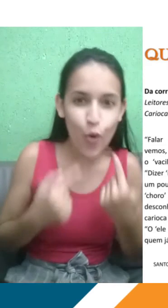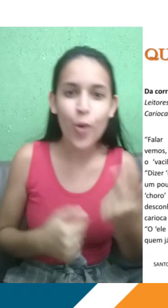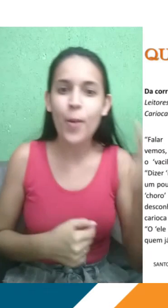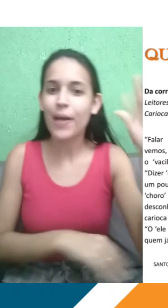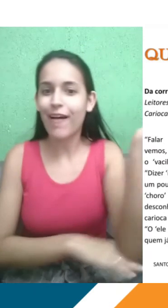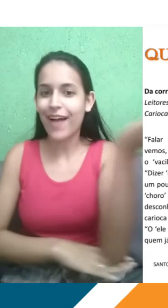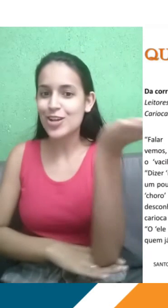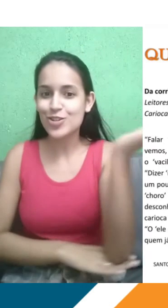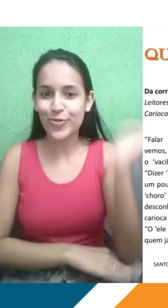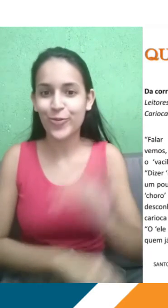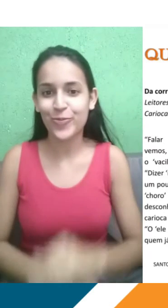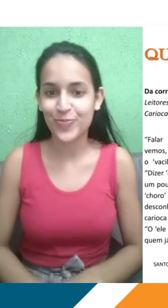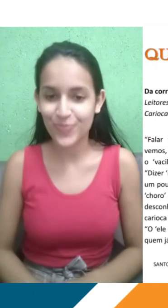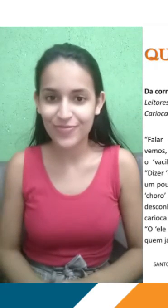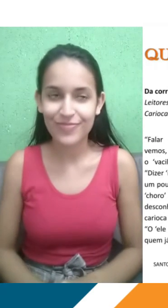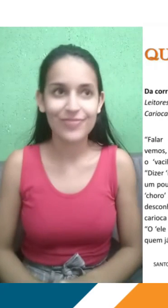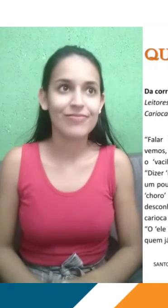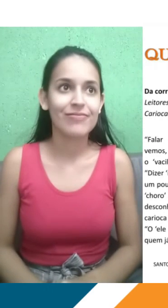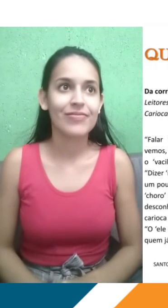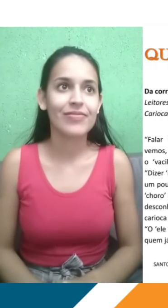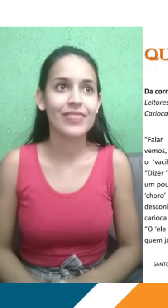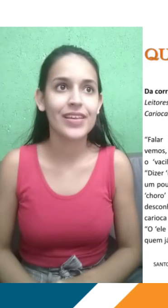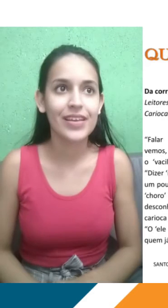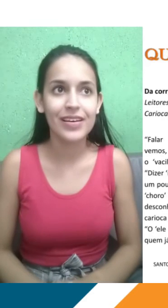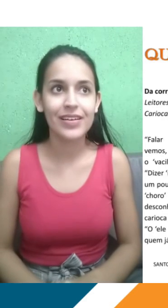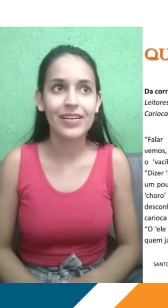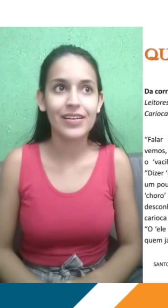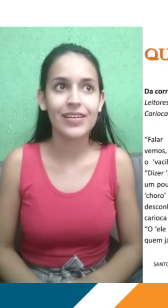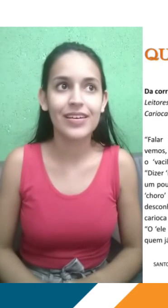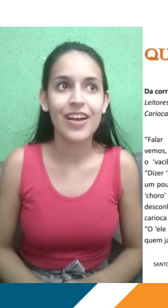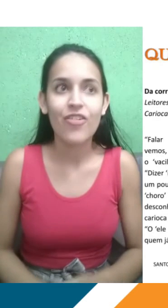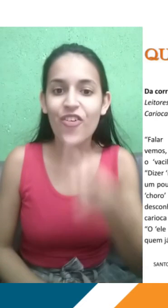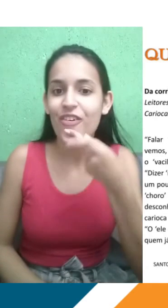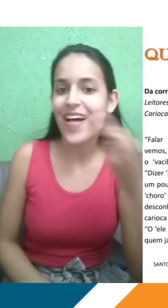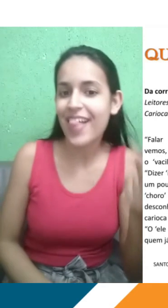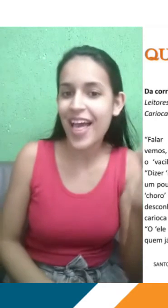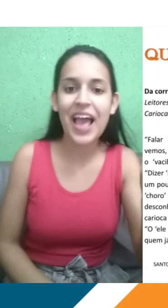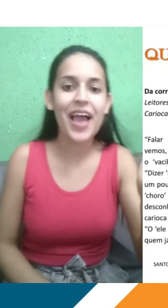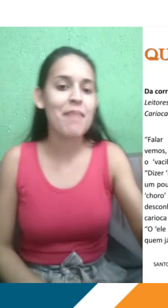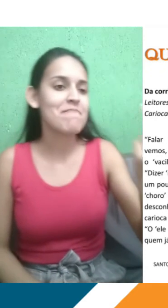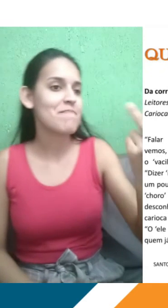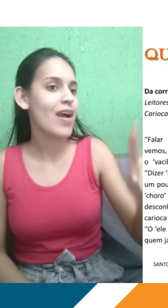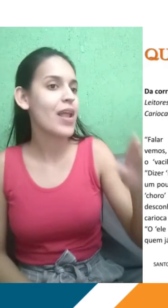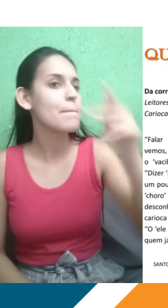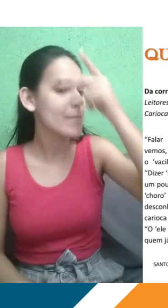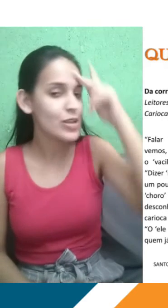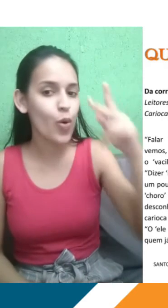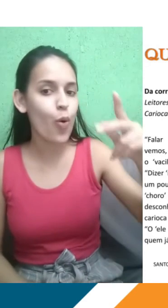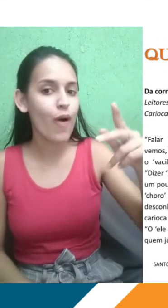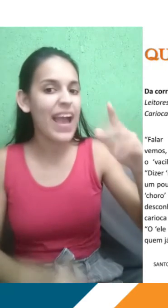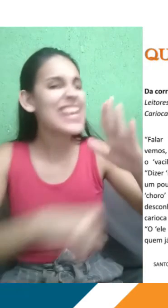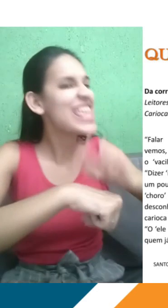enunciado. Entre as sugestões apresentadas para o Museu das Invenções Cariocas, destaca-se o variado repertório